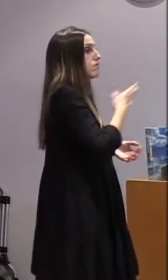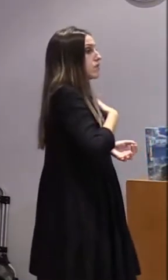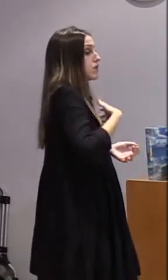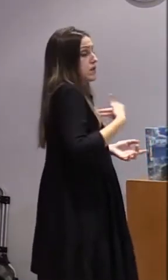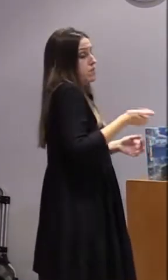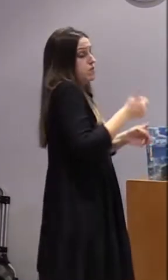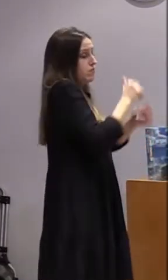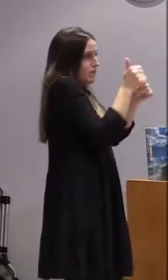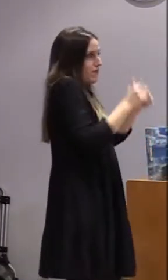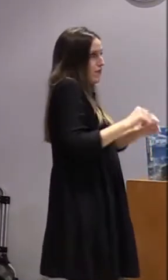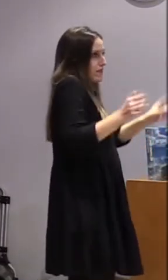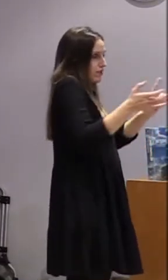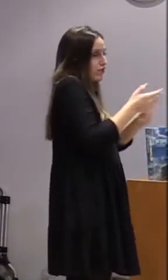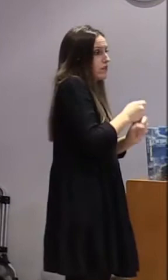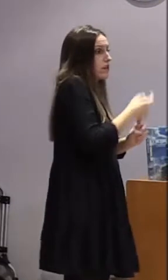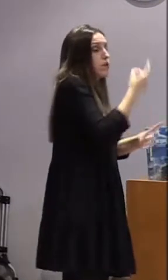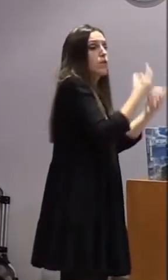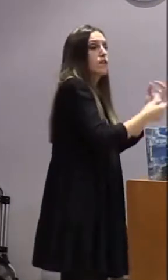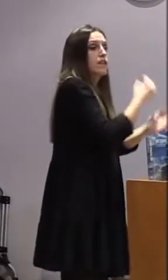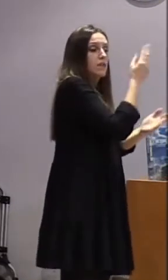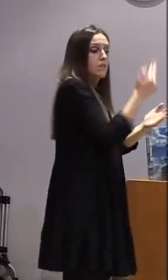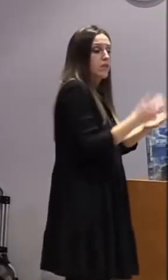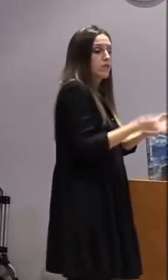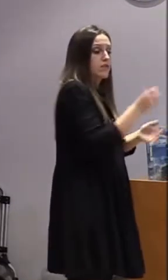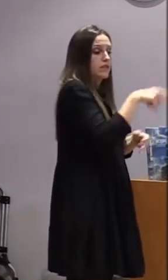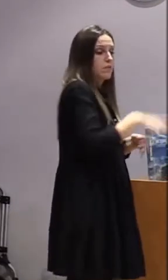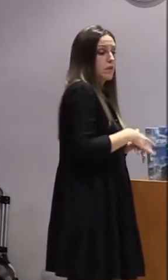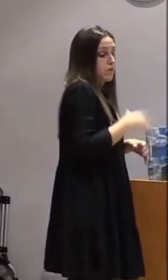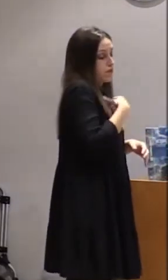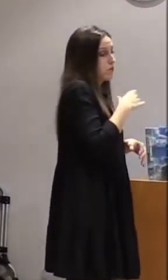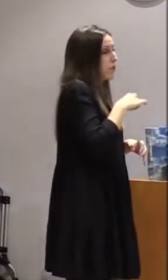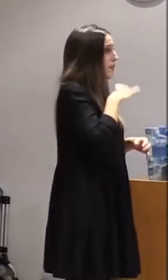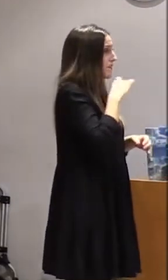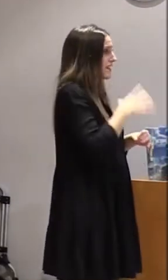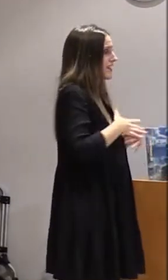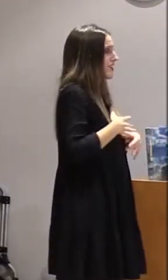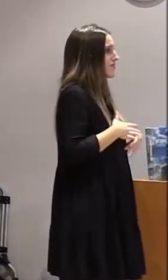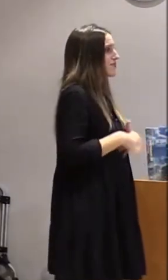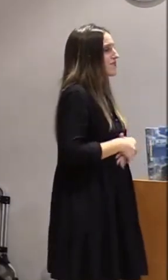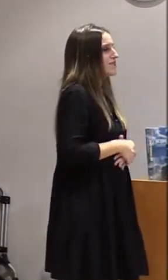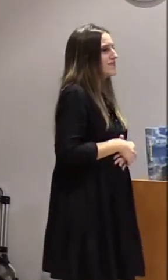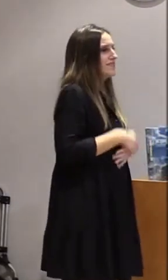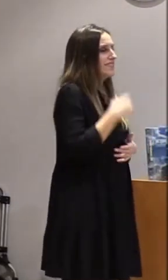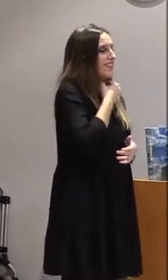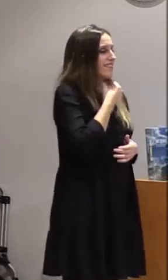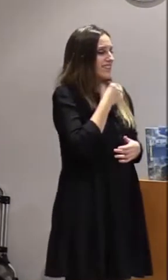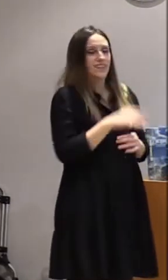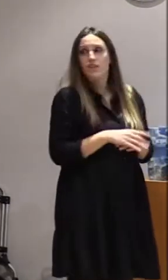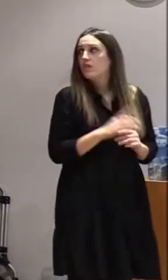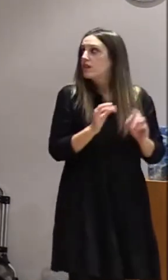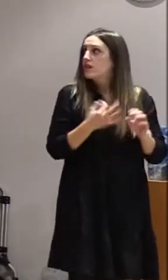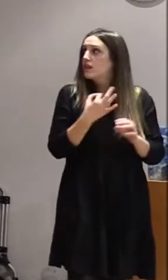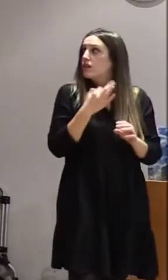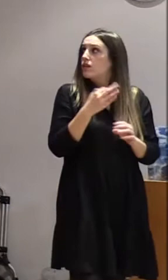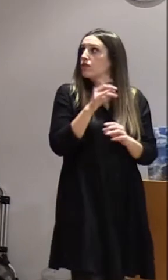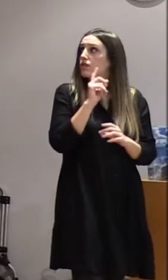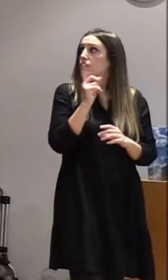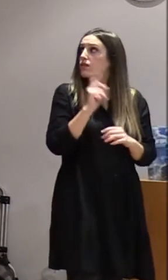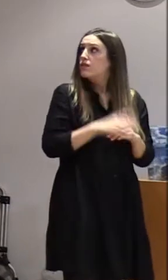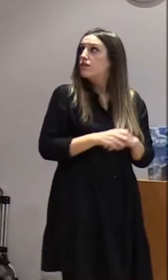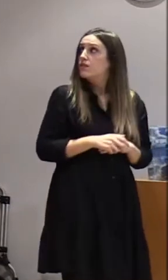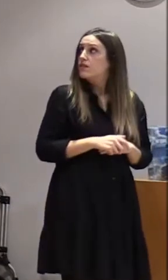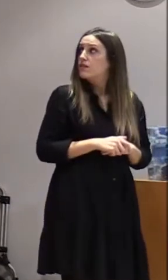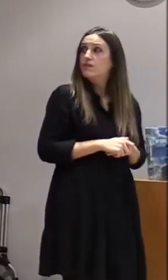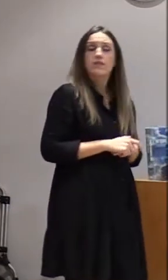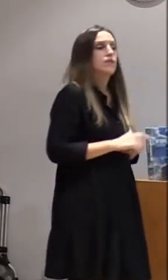y cualquier pintor, pues también. Y entonces le pareció divertido. Y no ha sido el único. Ni de Mantegna